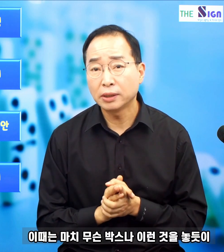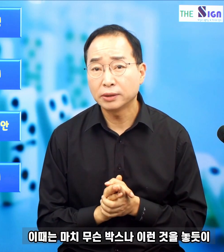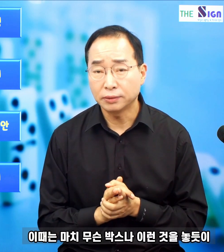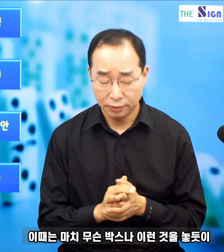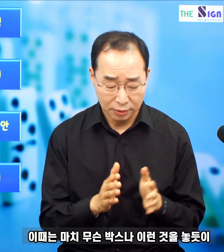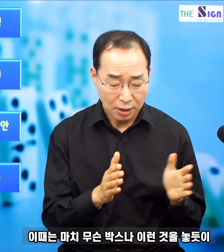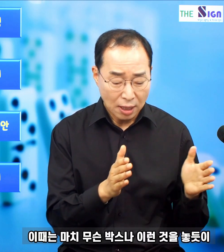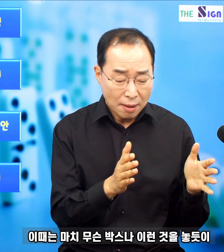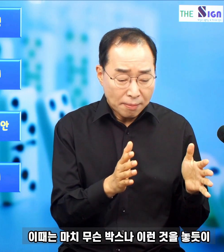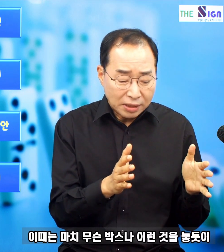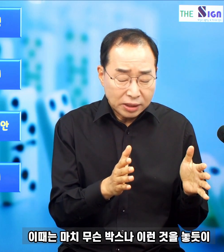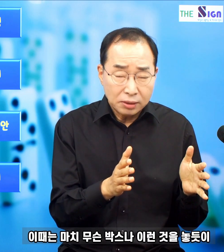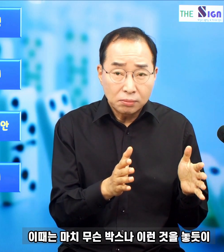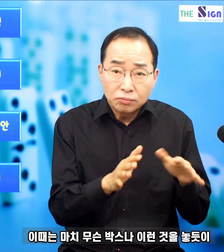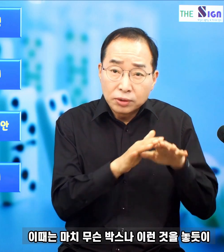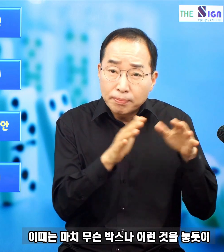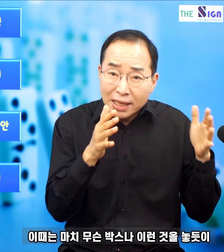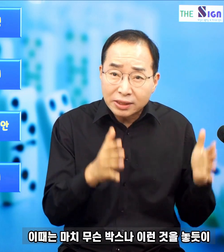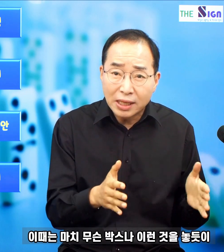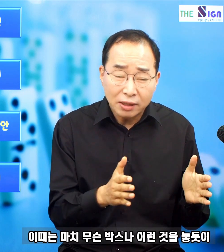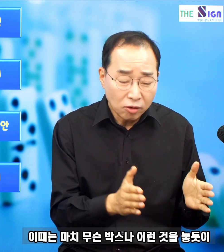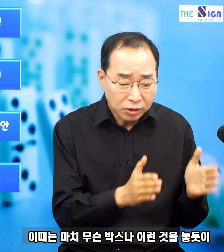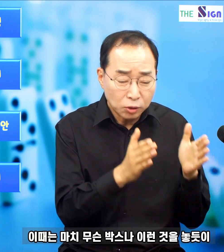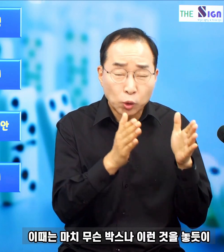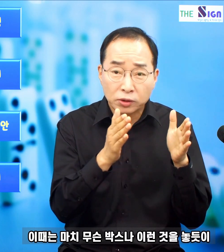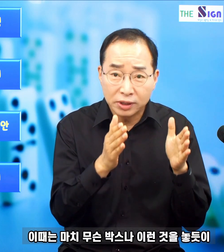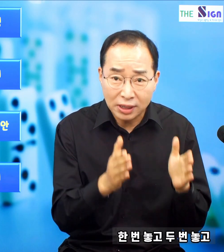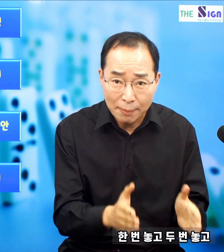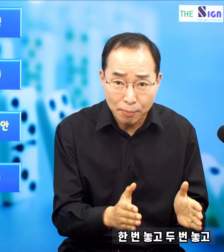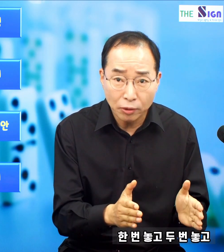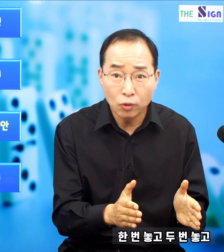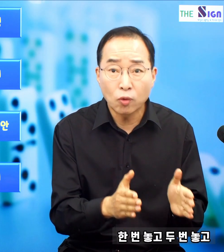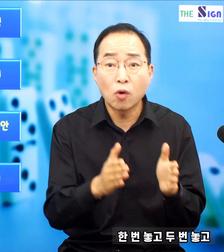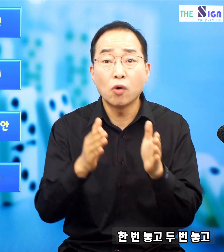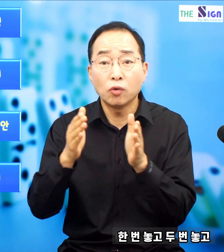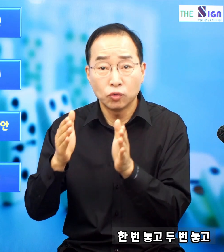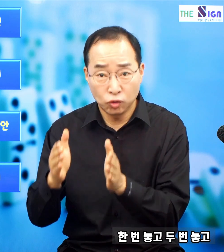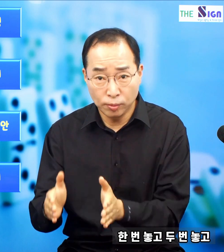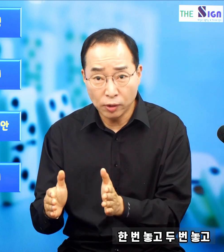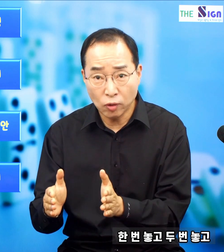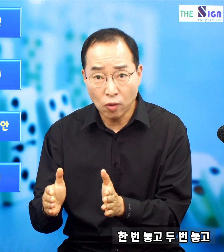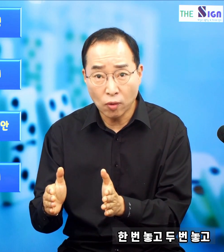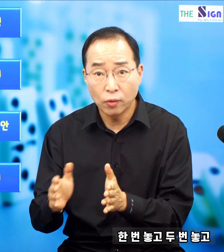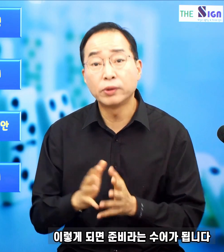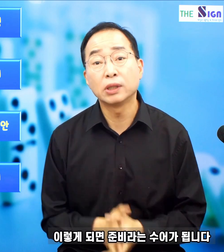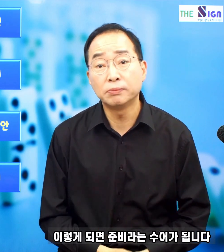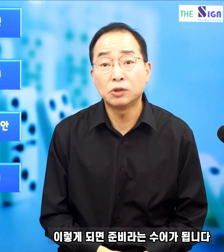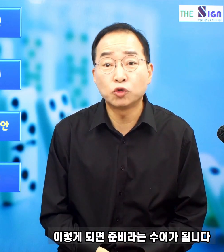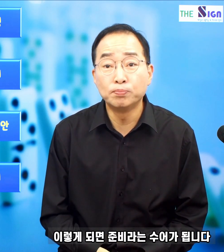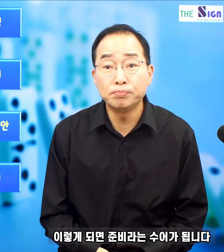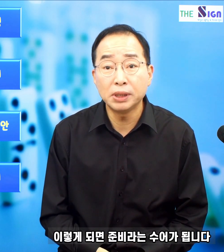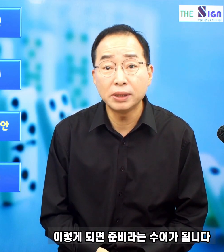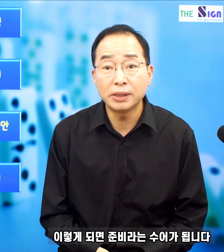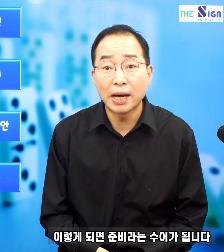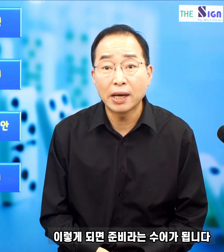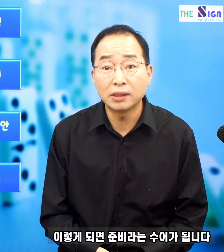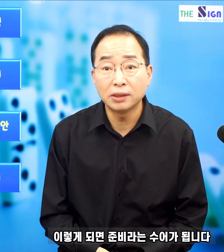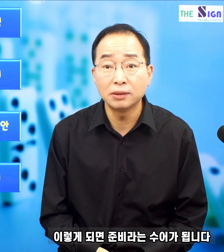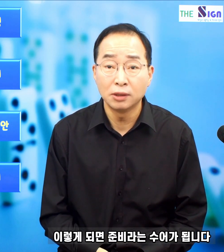이때는 마치 무슨 박스나 이런 것들을 놓듯이 한 번 놓고 두 번 놓고 이렇게 되면 준비라는